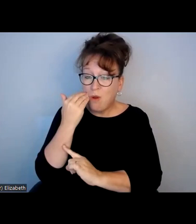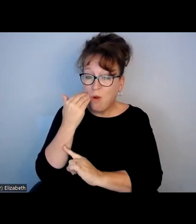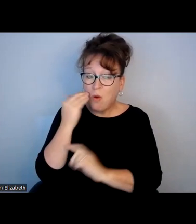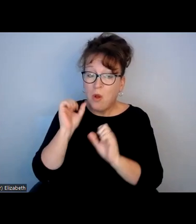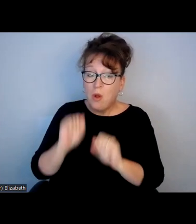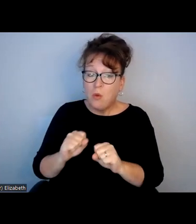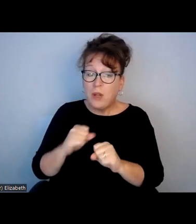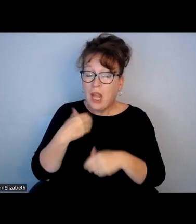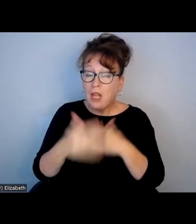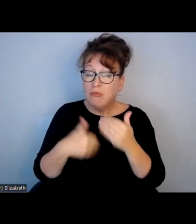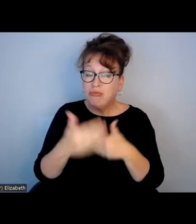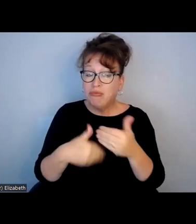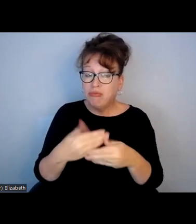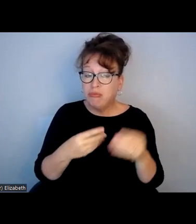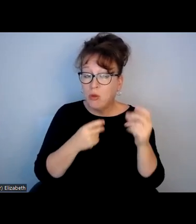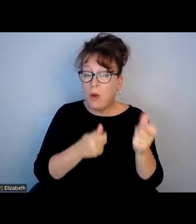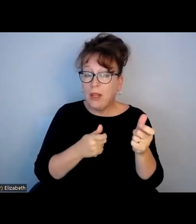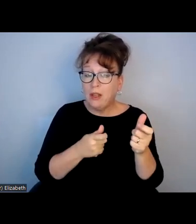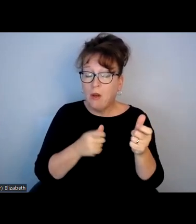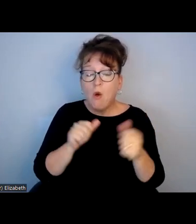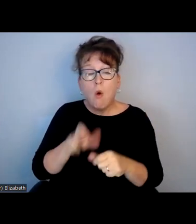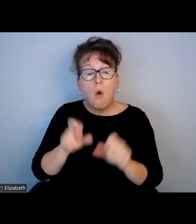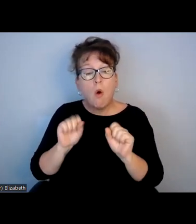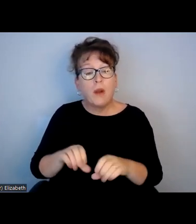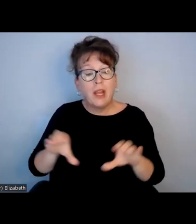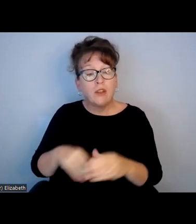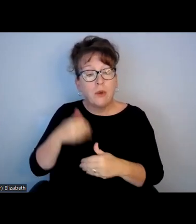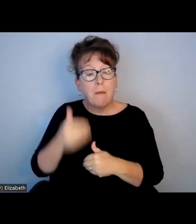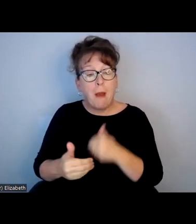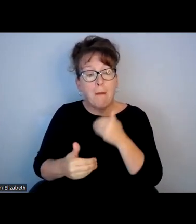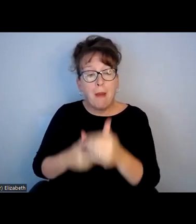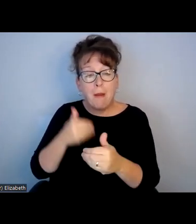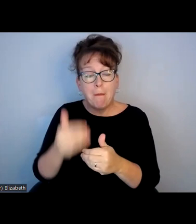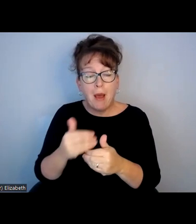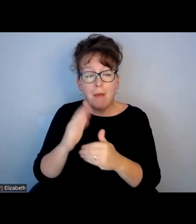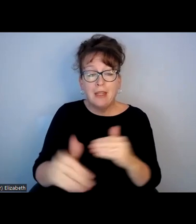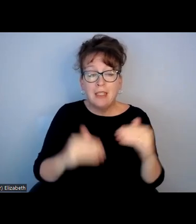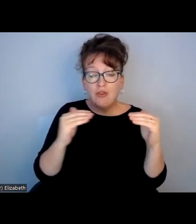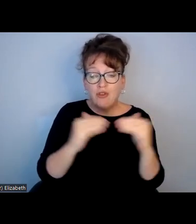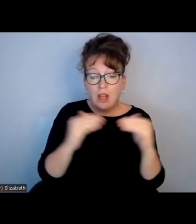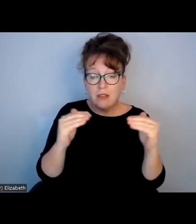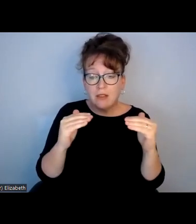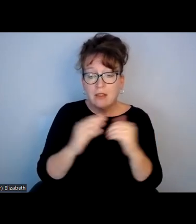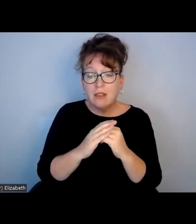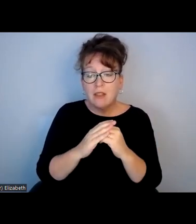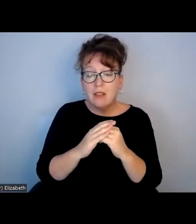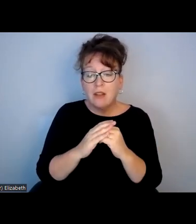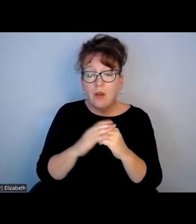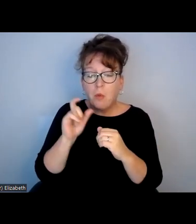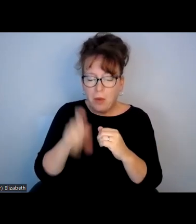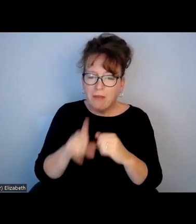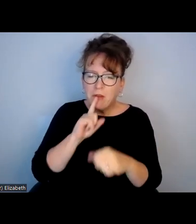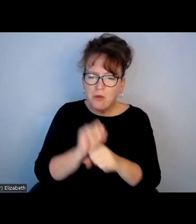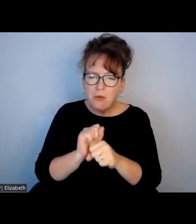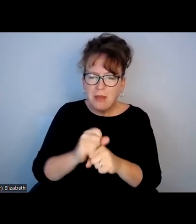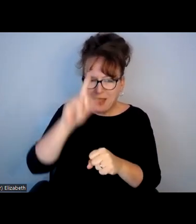necesitamos realizar o sea entender que eh podemos movernos rápido eh Y de una manera en